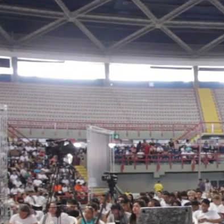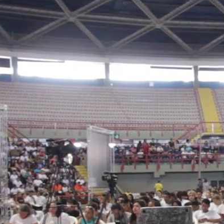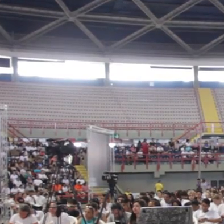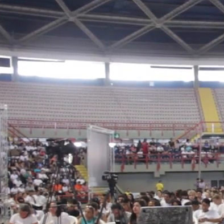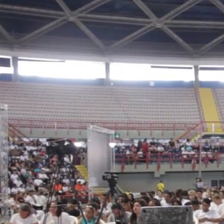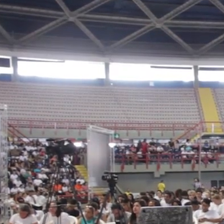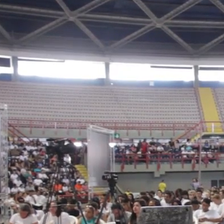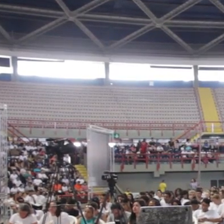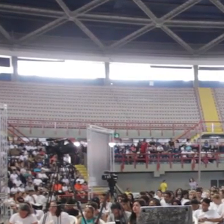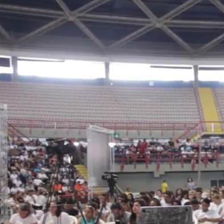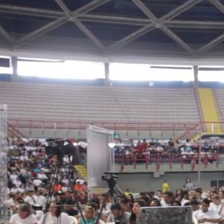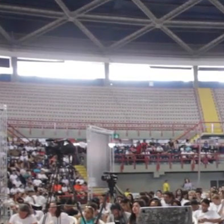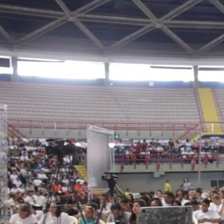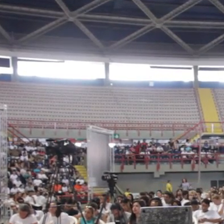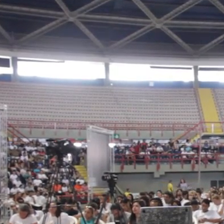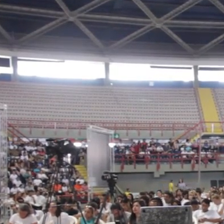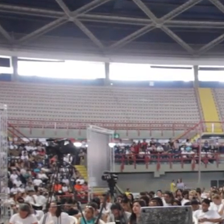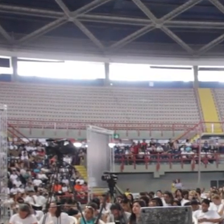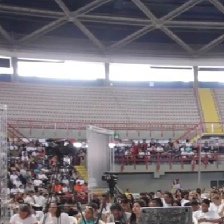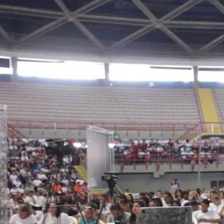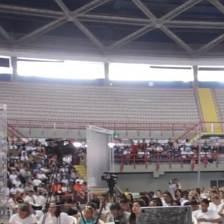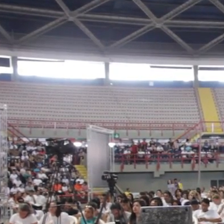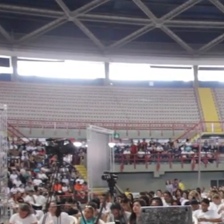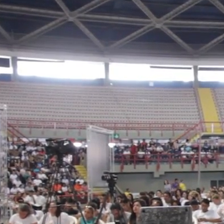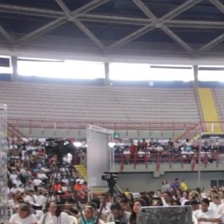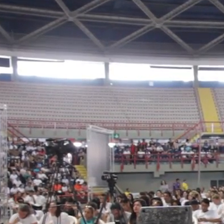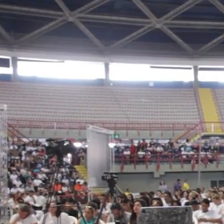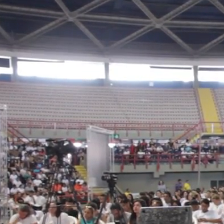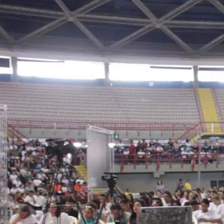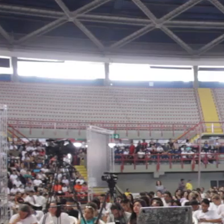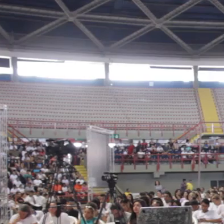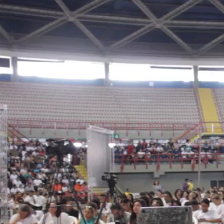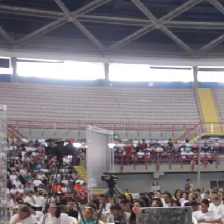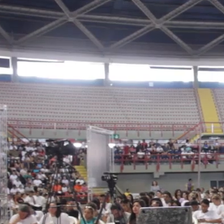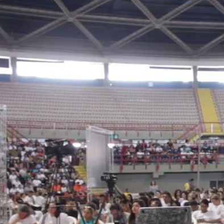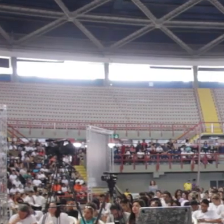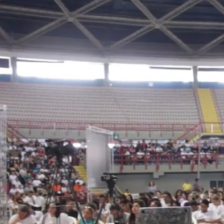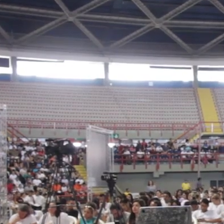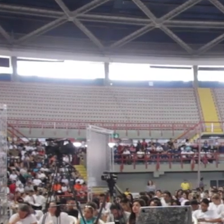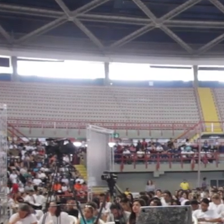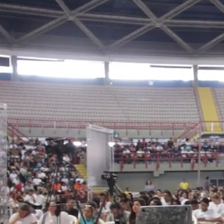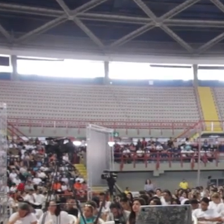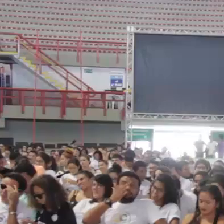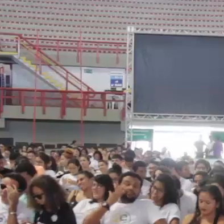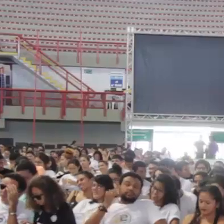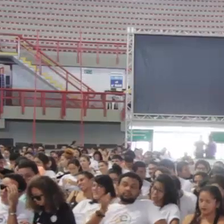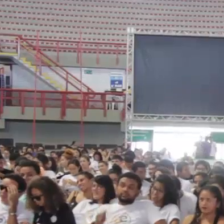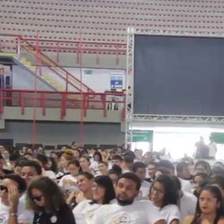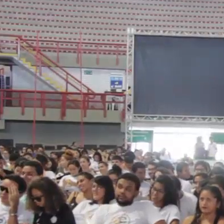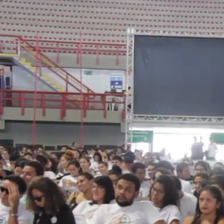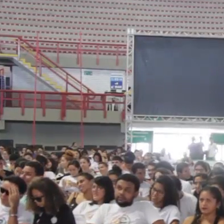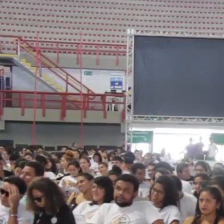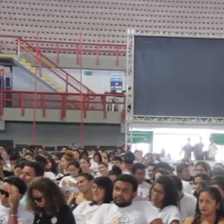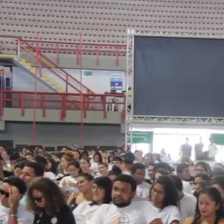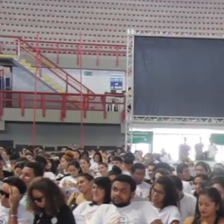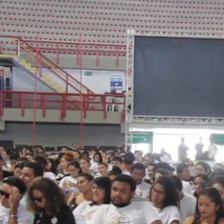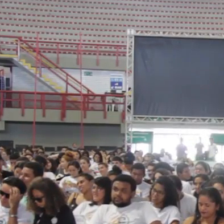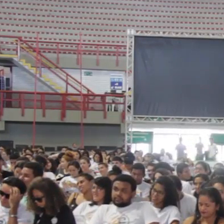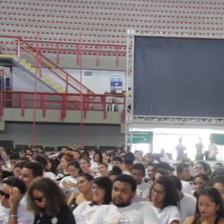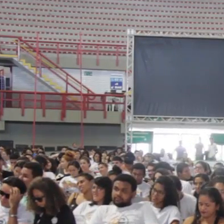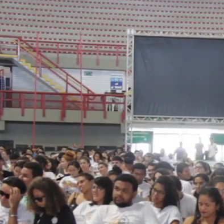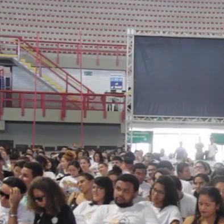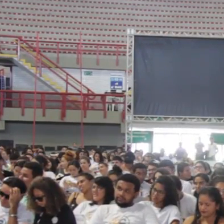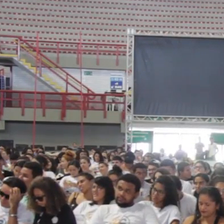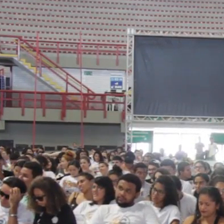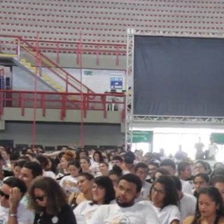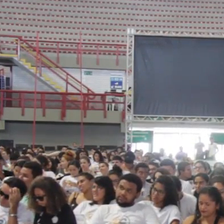queremos. Você não vai pessoalizar o seu texto dissertativo, argumentativo para o Enem. Deu ou não deu? Deu ou